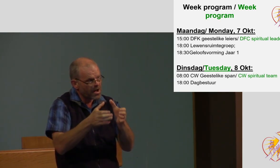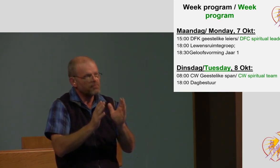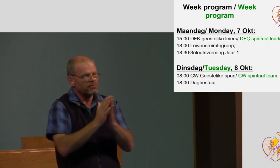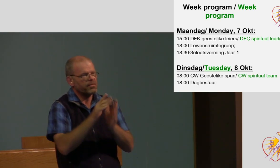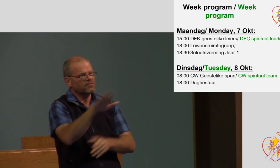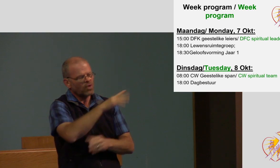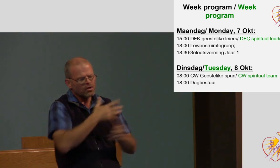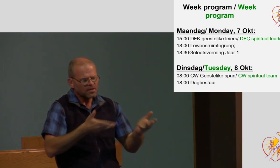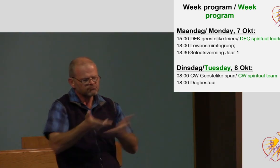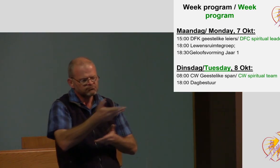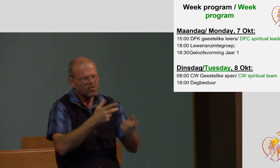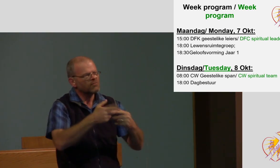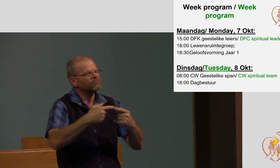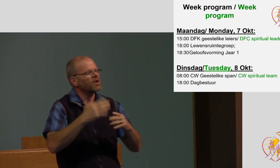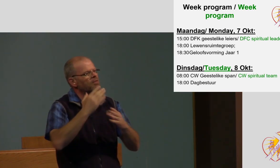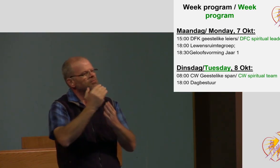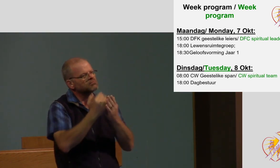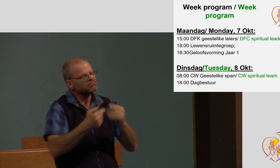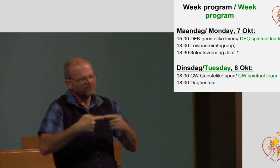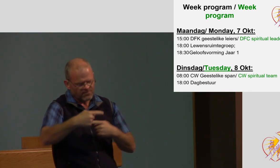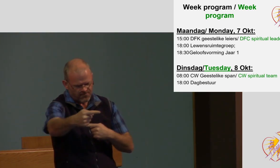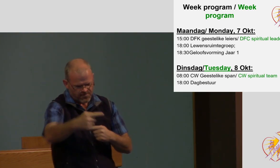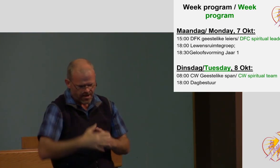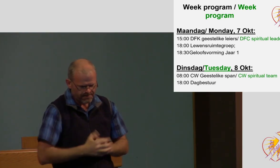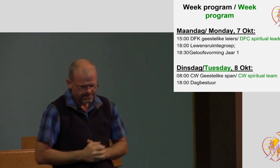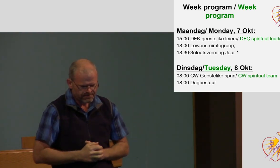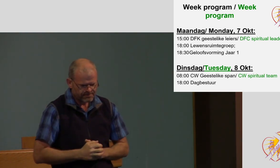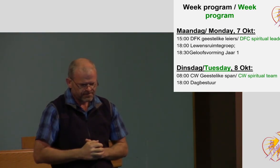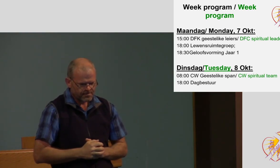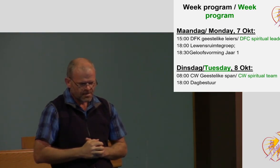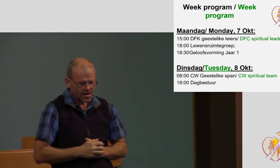wat bymekaar kom, bespreek sake van Woester en vir die week.